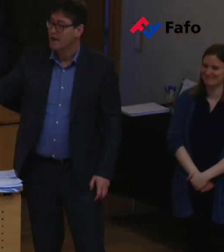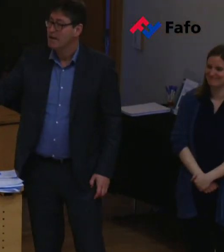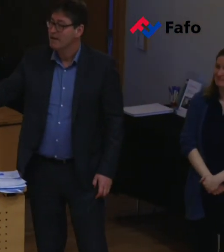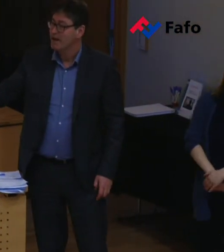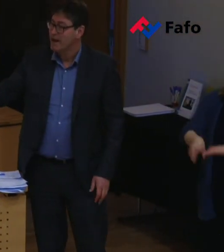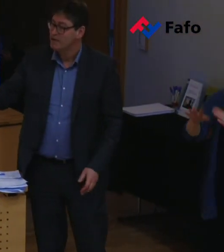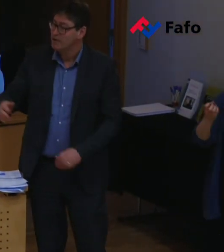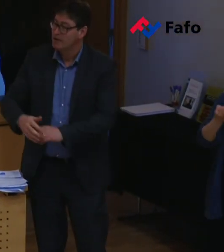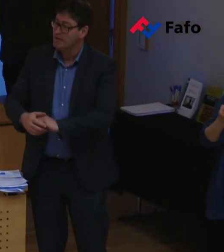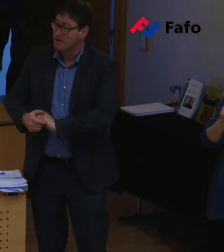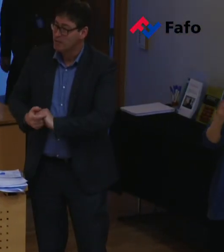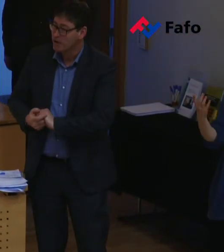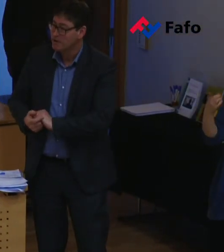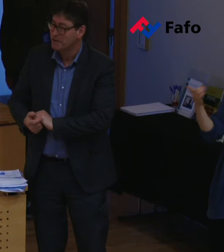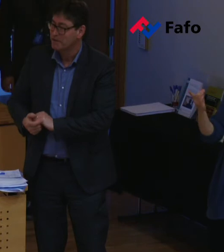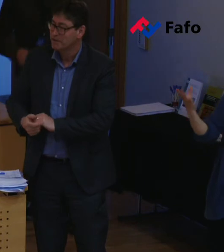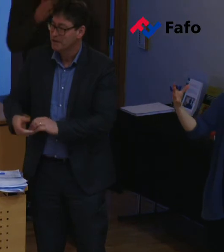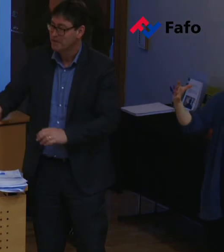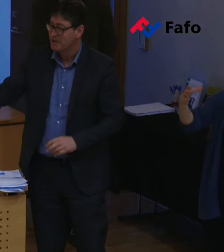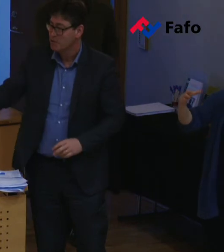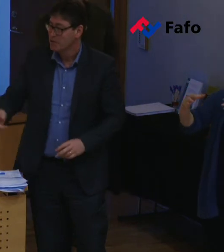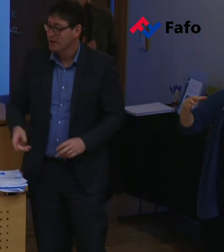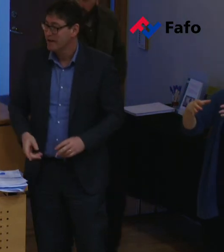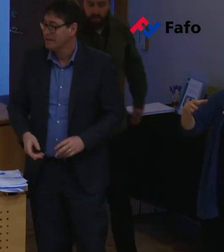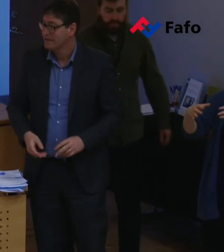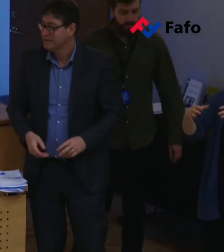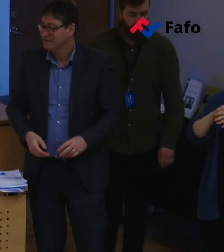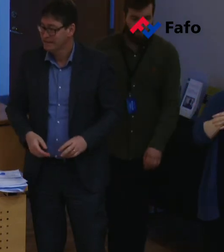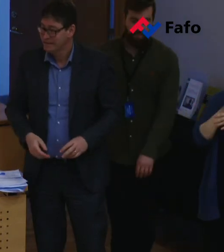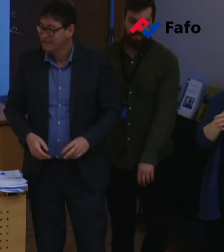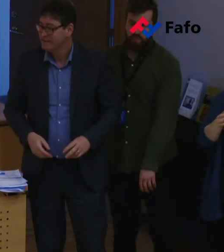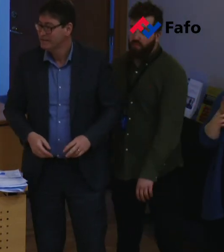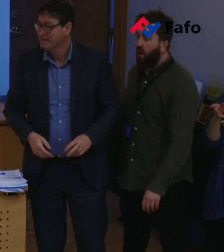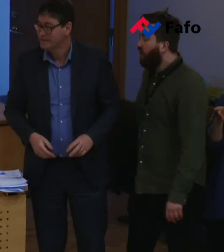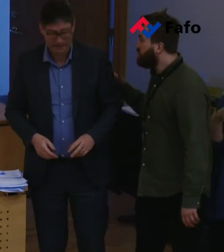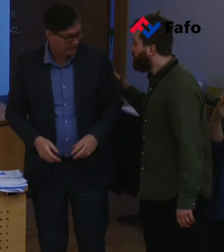Det flere. Dere så samlet. Hvis noen...